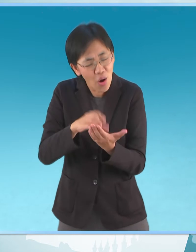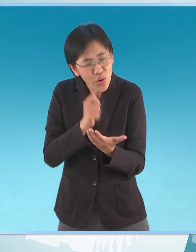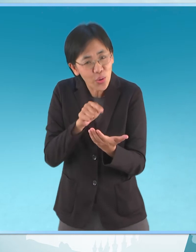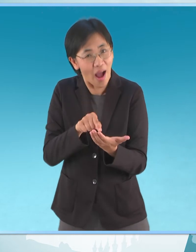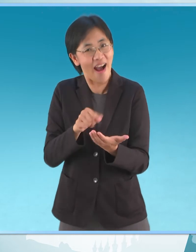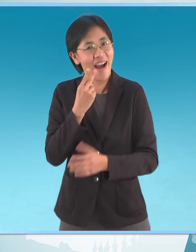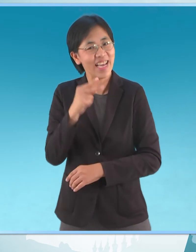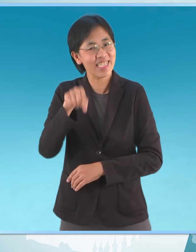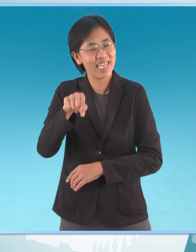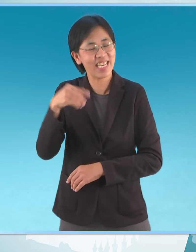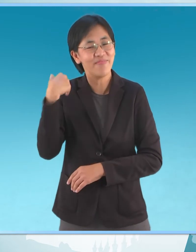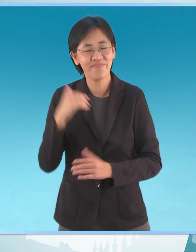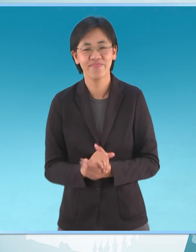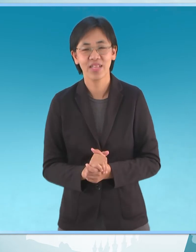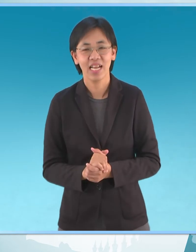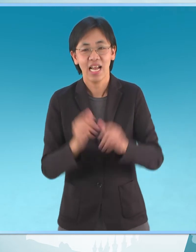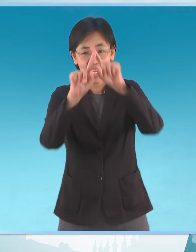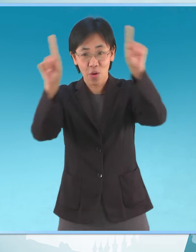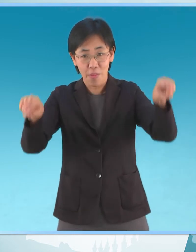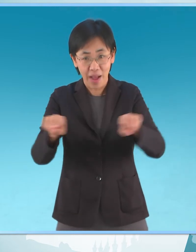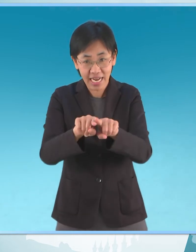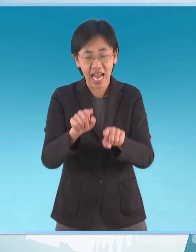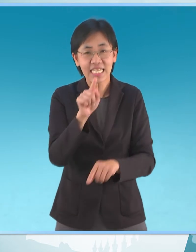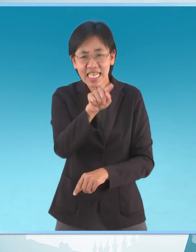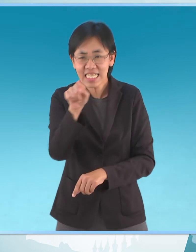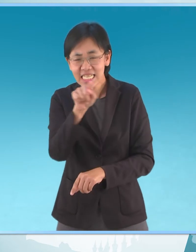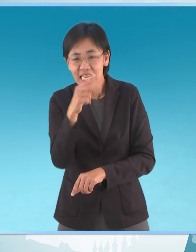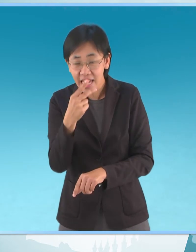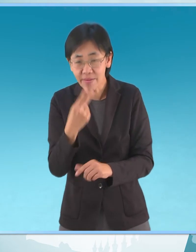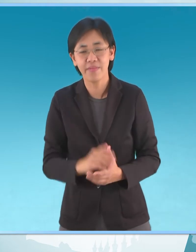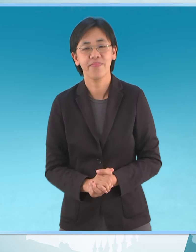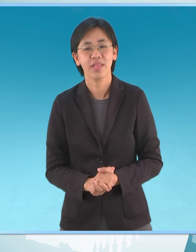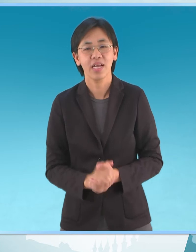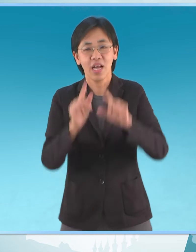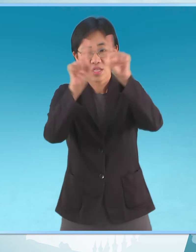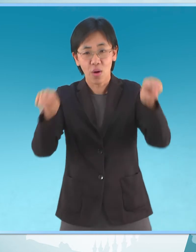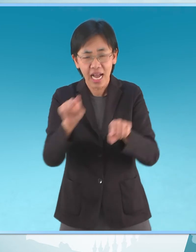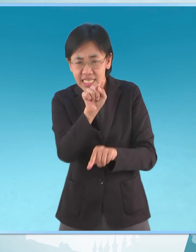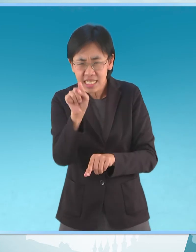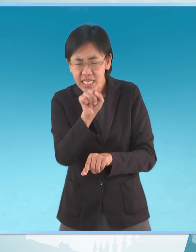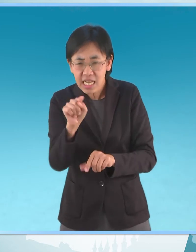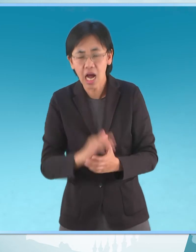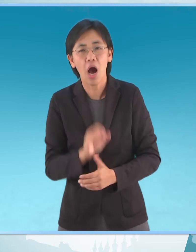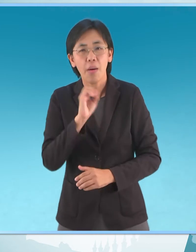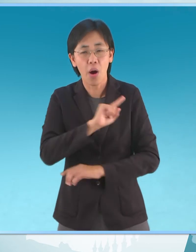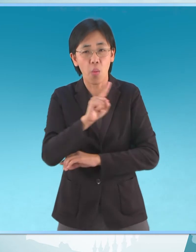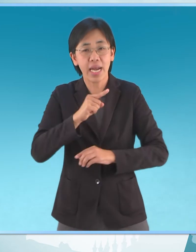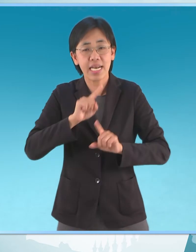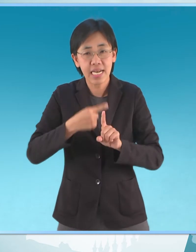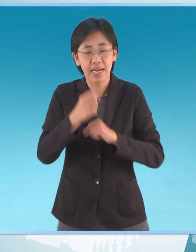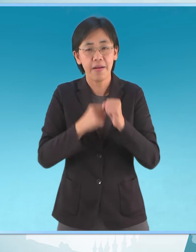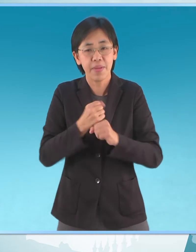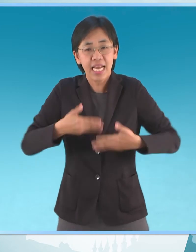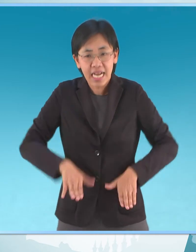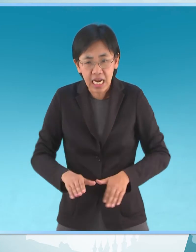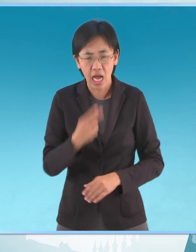ฮะและเพิ่งจะได้มาเจอที่ท่าแขกแห่งนี้เลยครับสังเกตแผนผังที่หมอดูได้ชี้ไปยังจุดต่างๆนะครับเพียงแค่ผู้ที่มาดูหมอเนี่ยบ